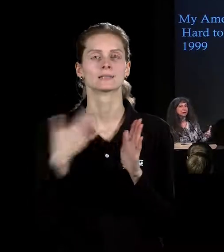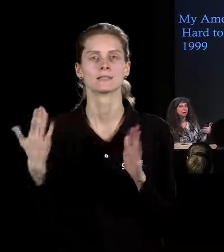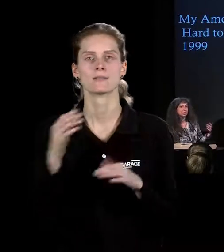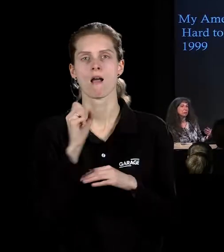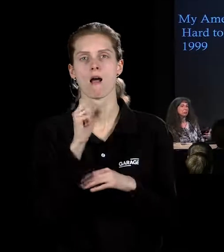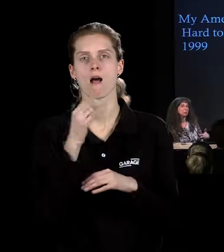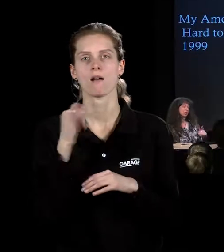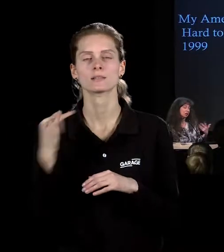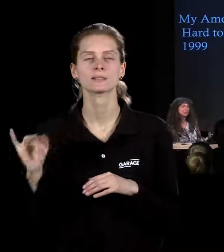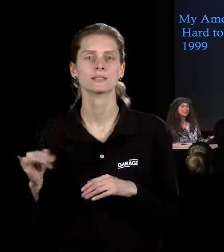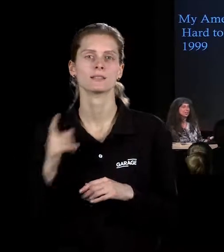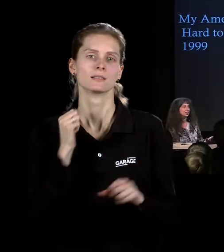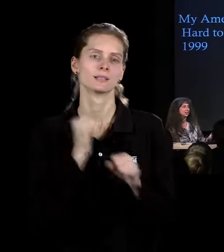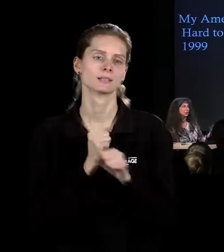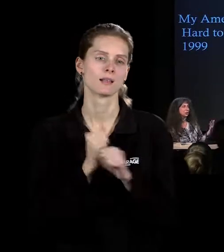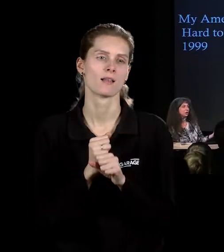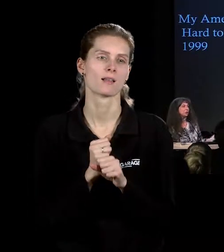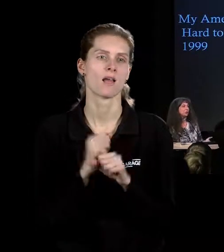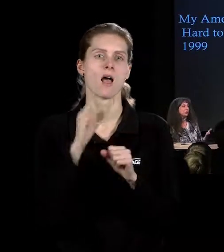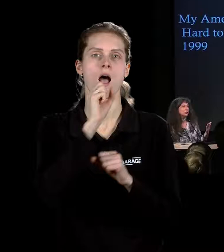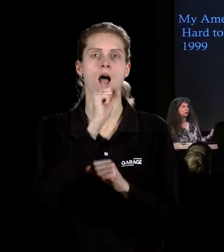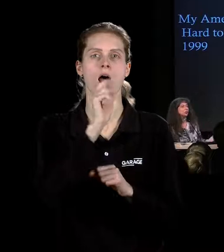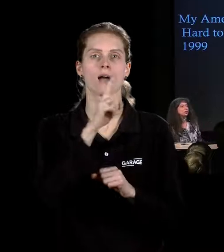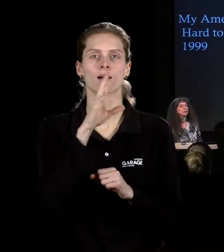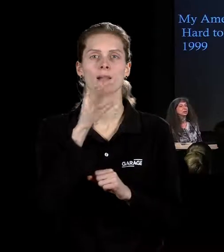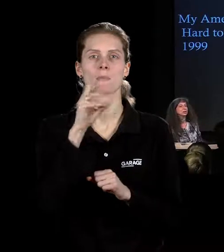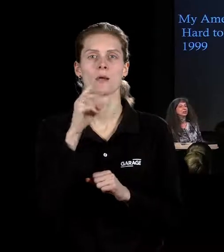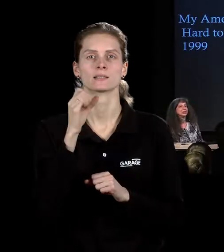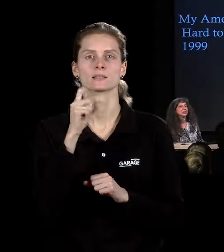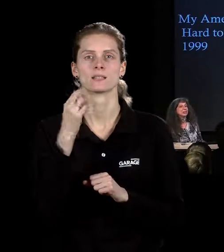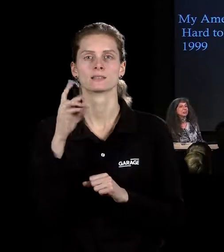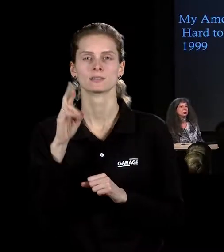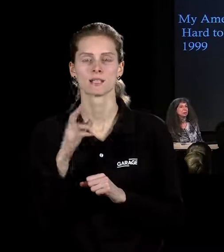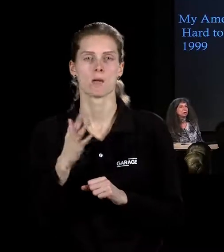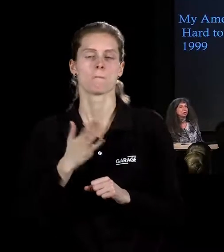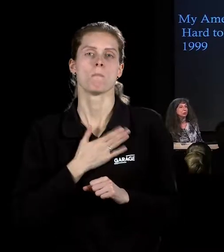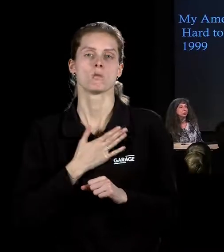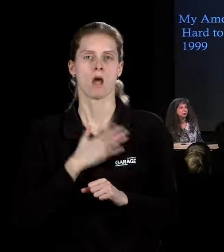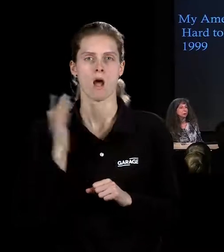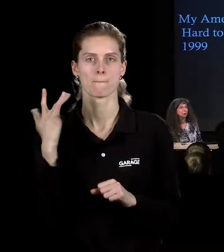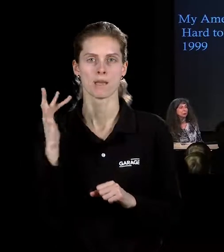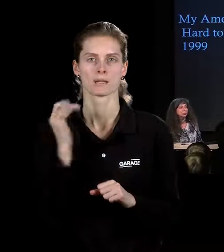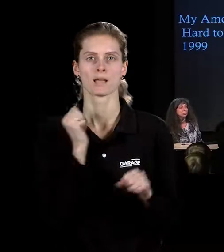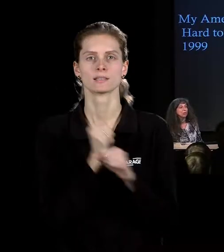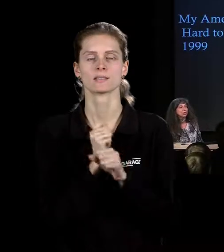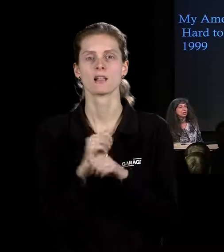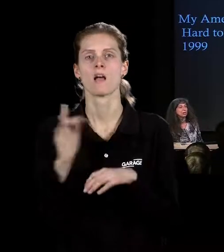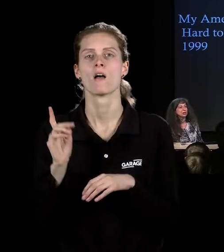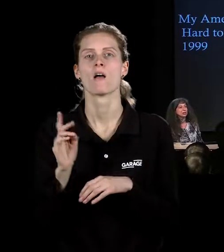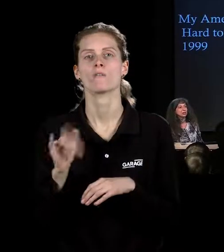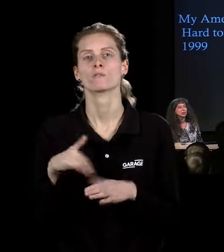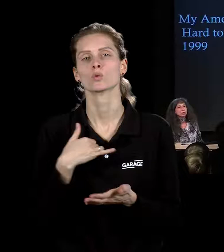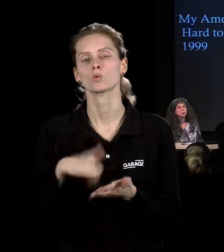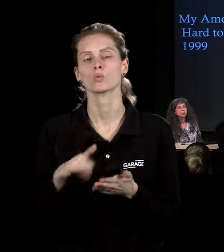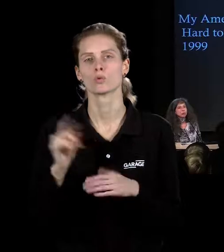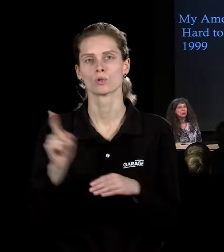которые он делает, это вот именно акклиматизация. «Моя Америка», «Тяжело акклиматизироваться». Это акция, которую он делает в Нью-Йоркском музее МОМА. Одна